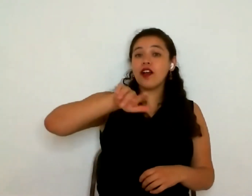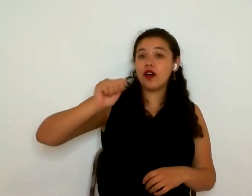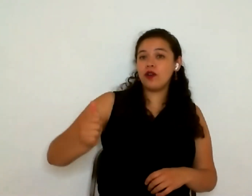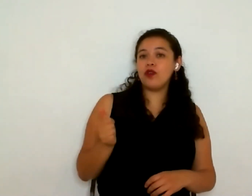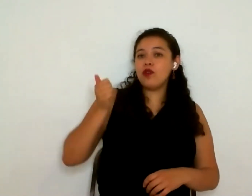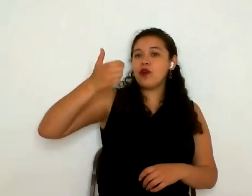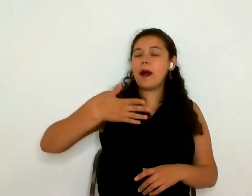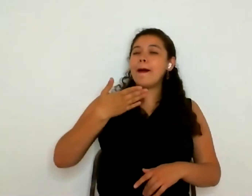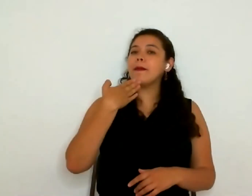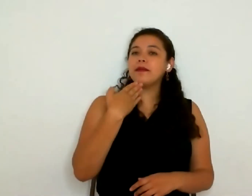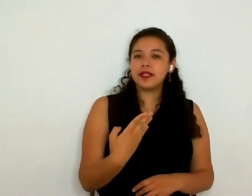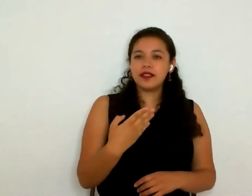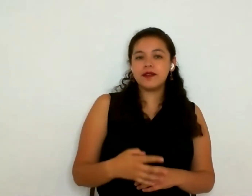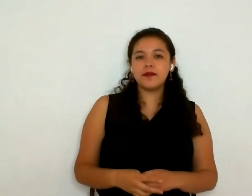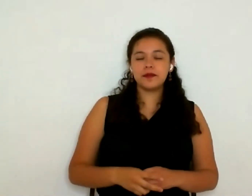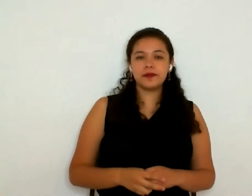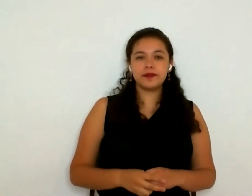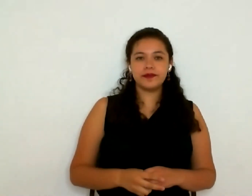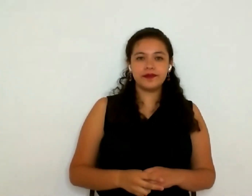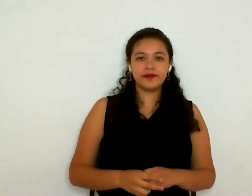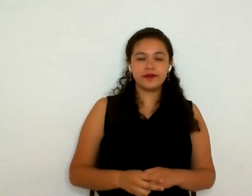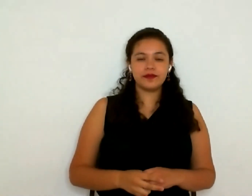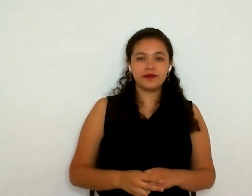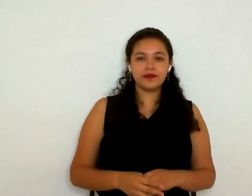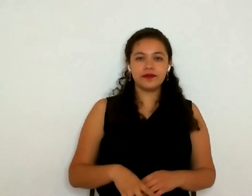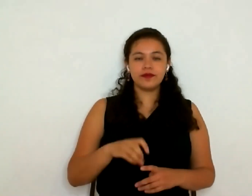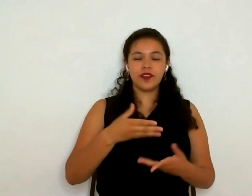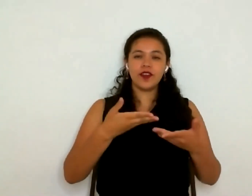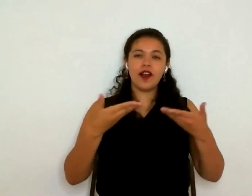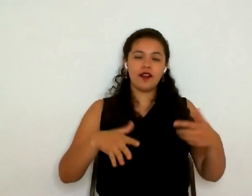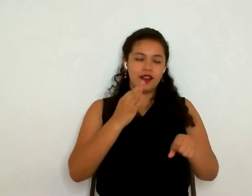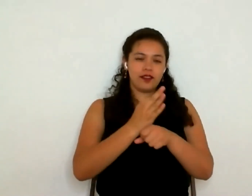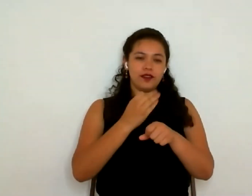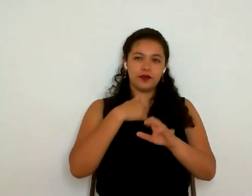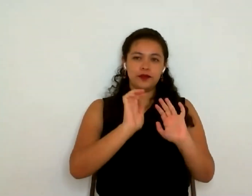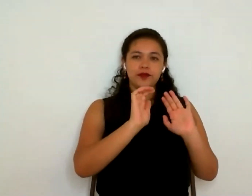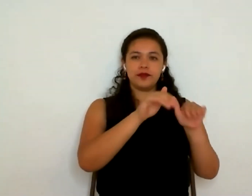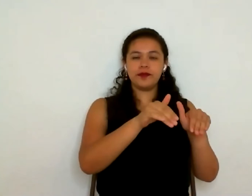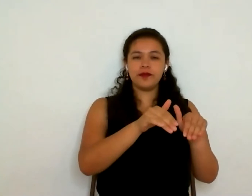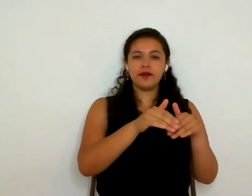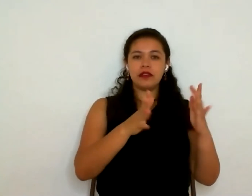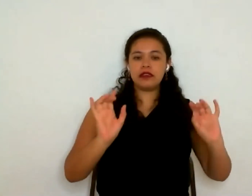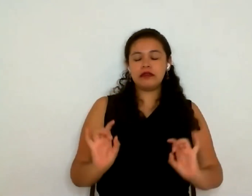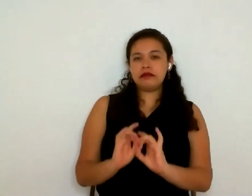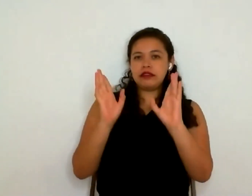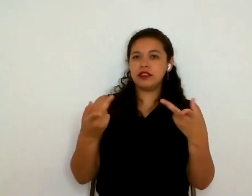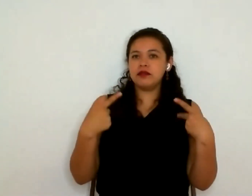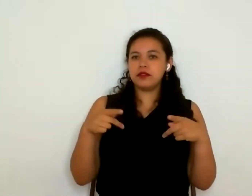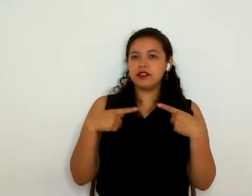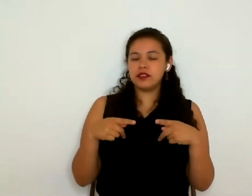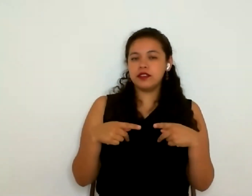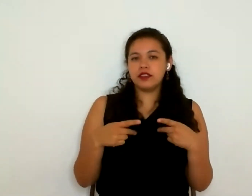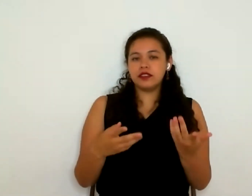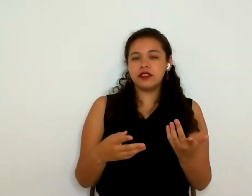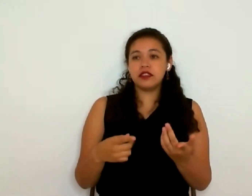máximo estoy tomando este curso porque de repente si nos llegan personas que dice entonces que